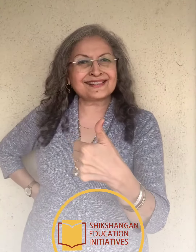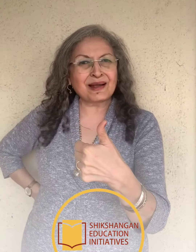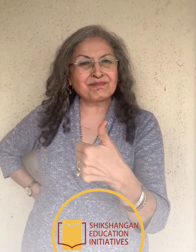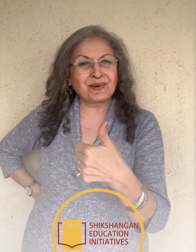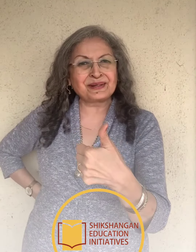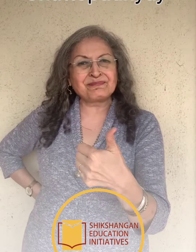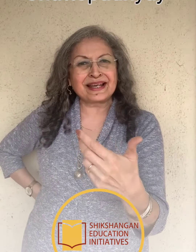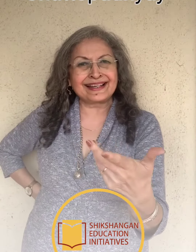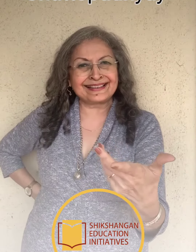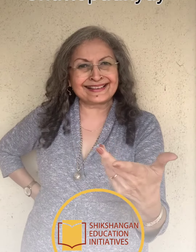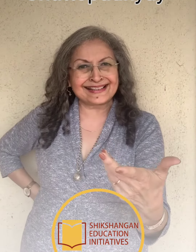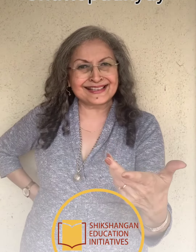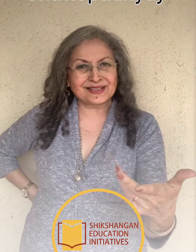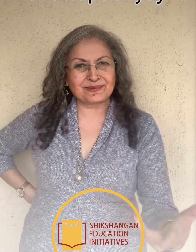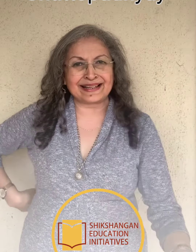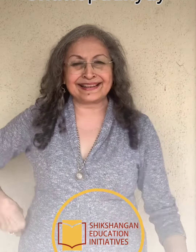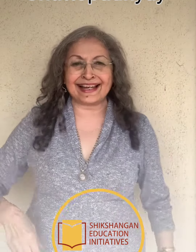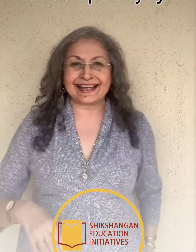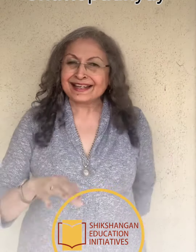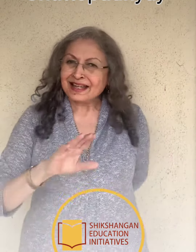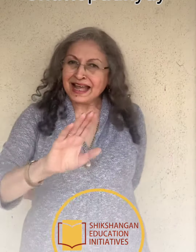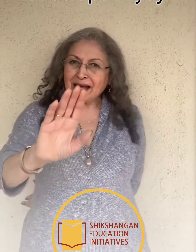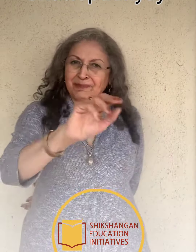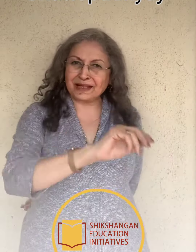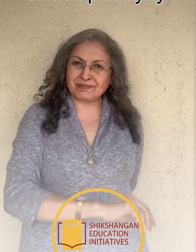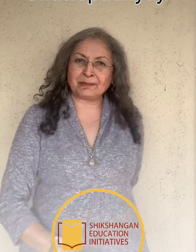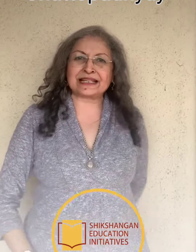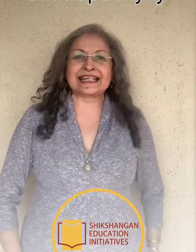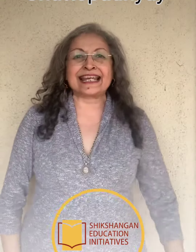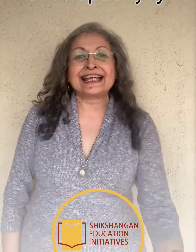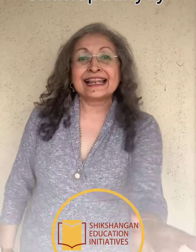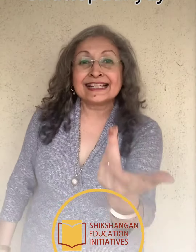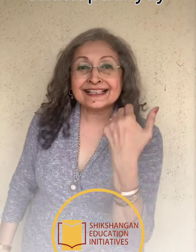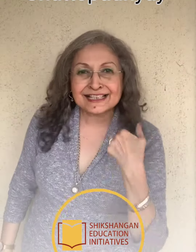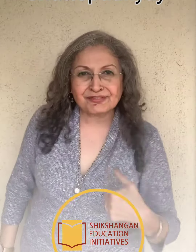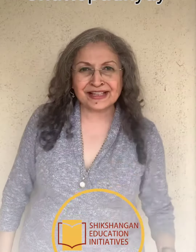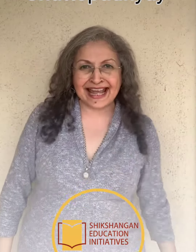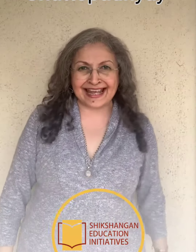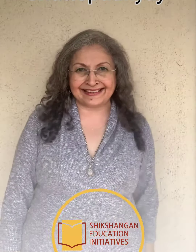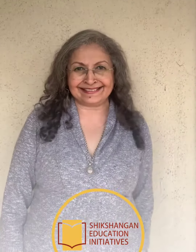पोएम बाय हरिंद्रनाथ चट्टोपाध्याय हैप्पी रिपब्लिक डे लर्न इट इफ यू कैन